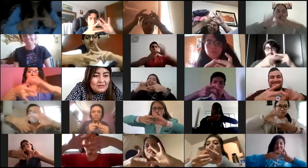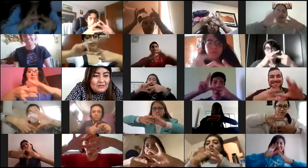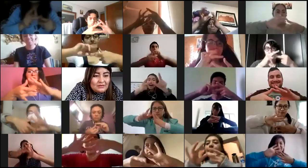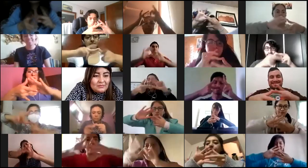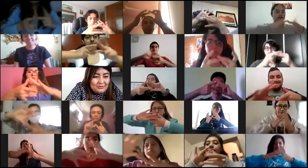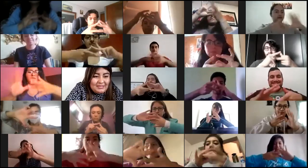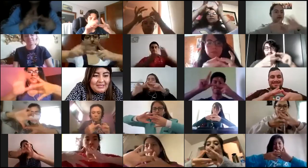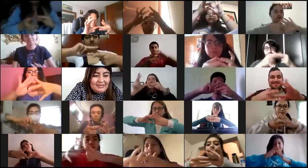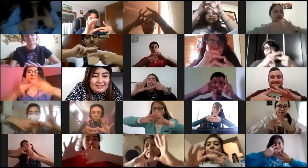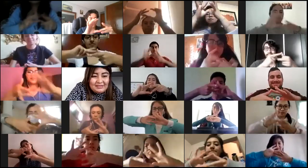Muy bien.